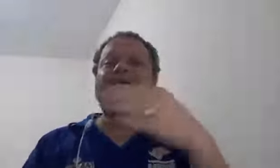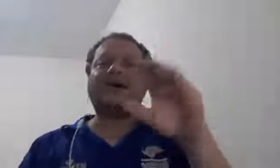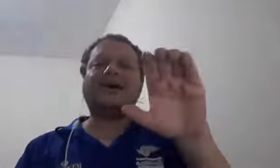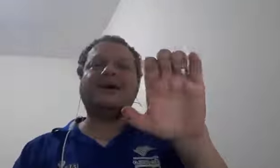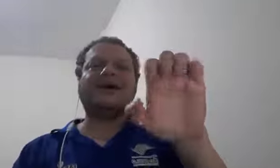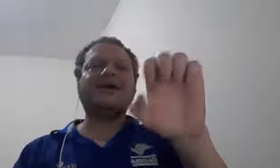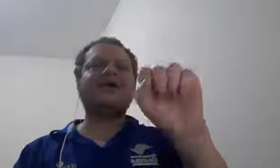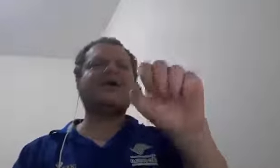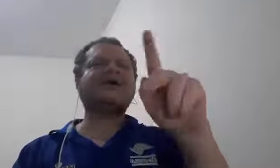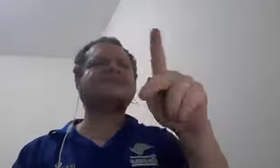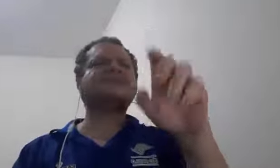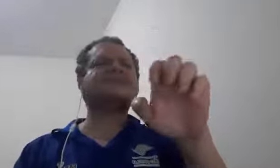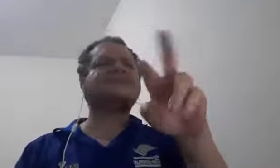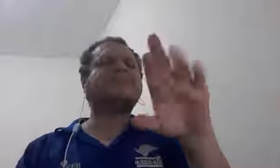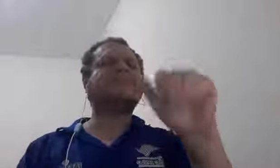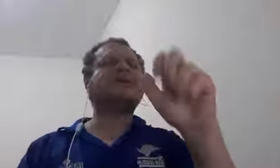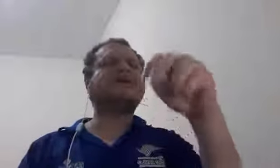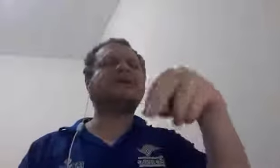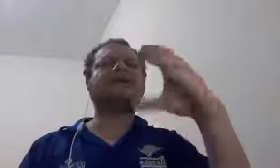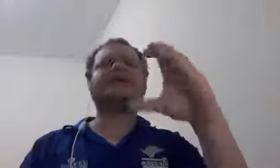Guilhermina Esperança.